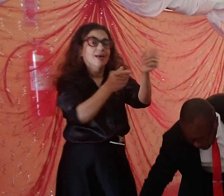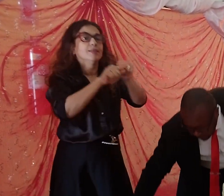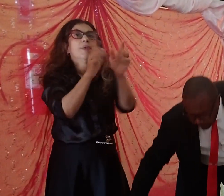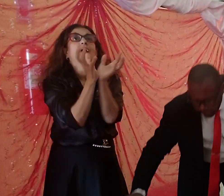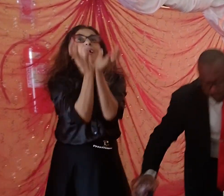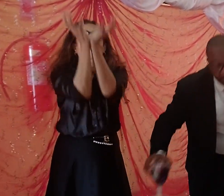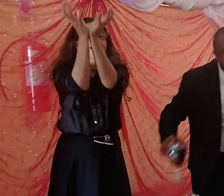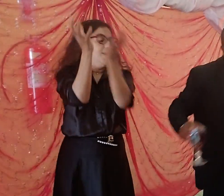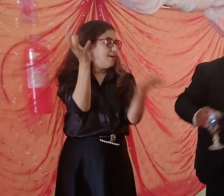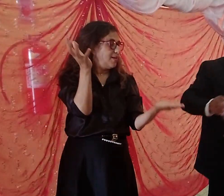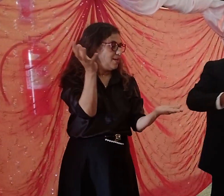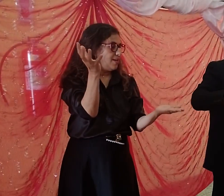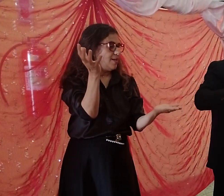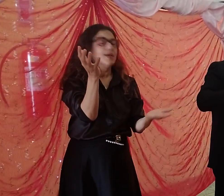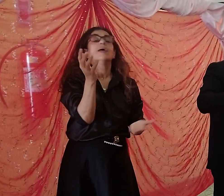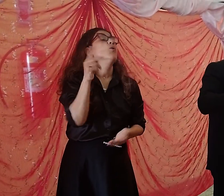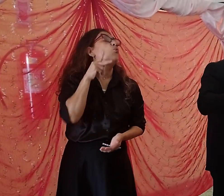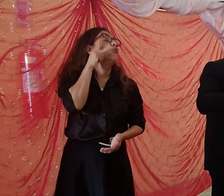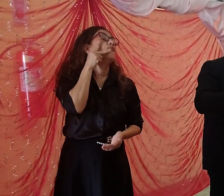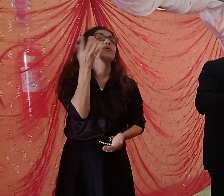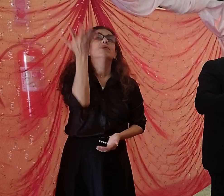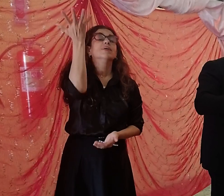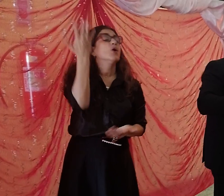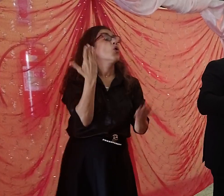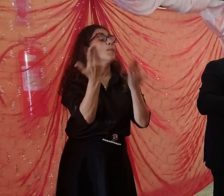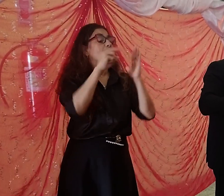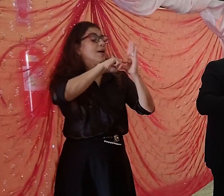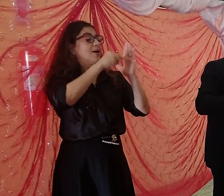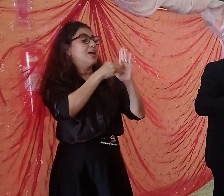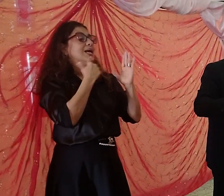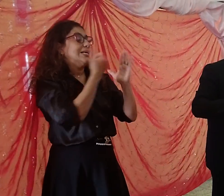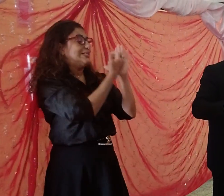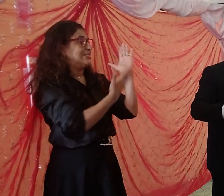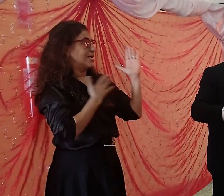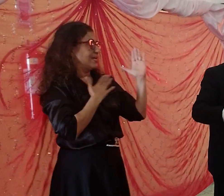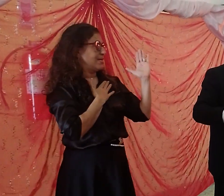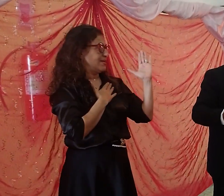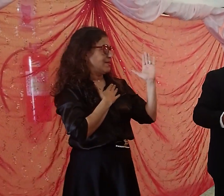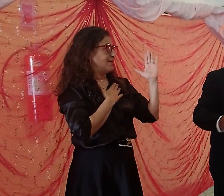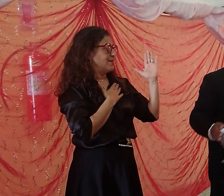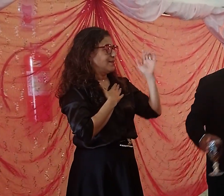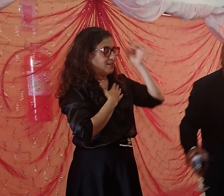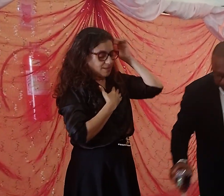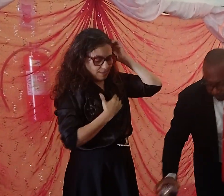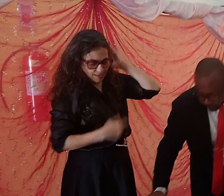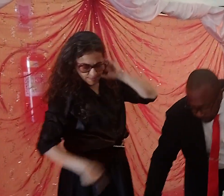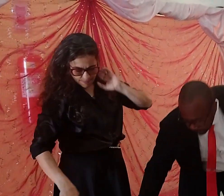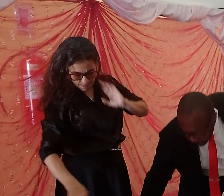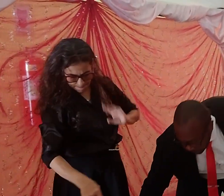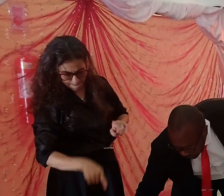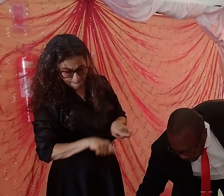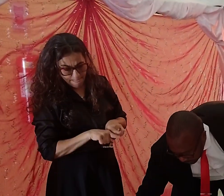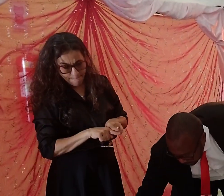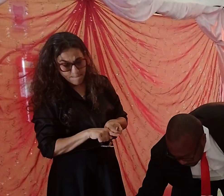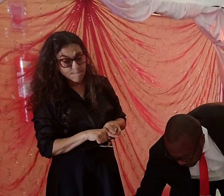aqui, e disse que desse o sangue. Toda vez que eu vejo, eu vejo. Tá?